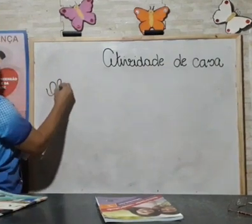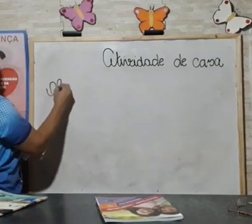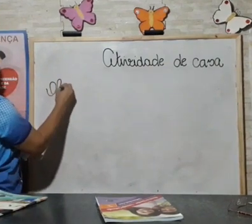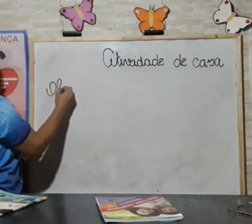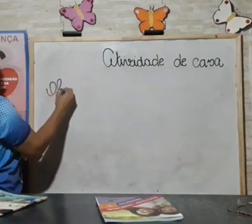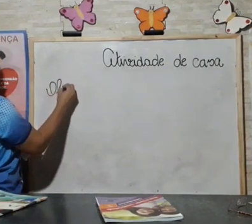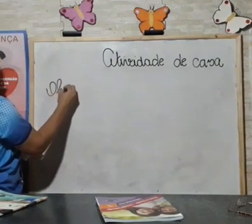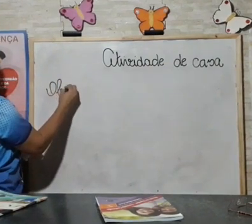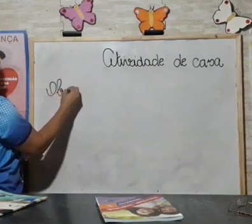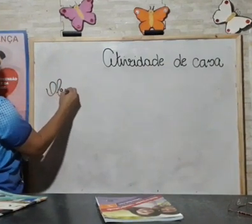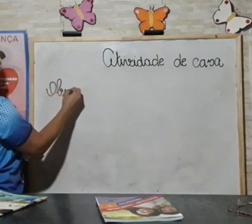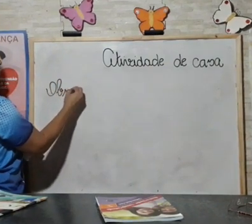Observe